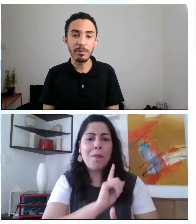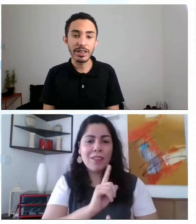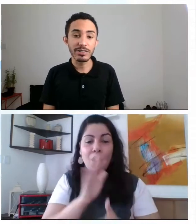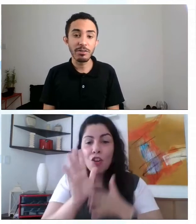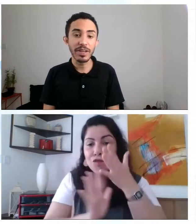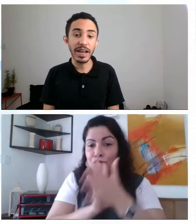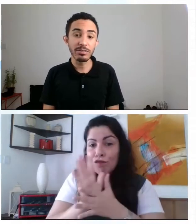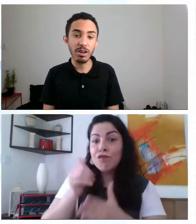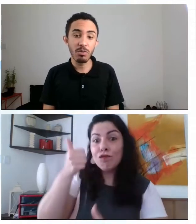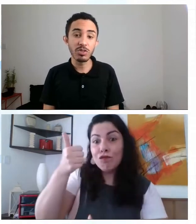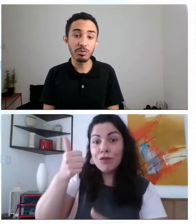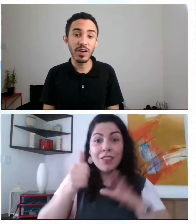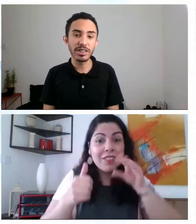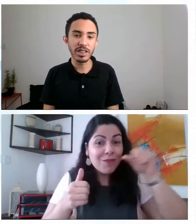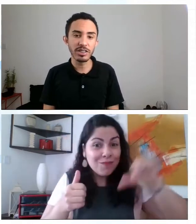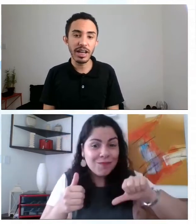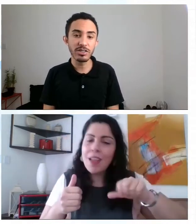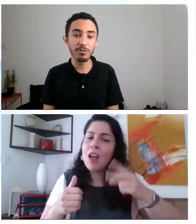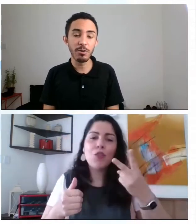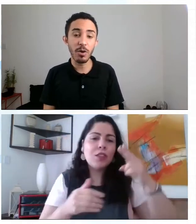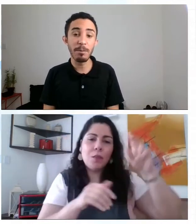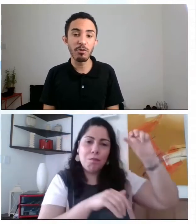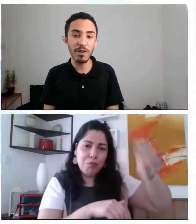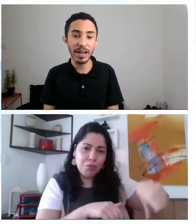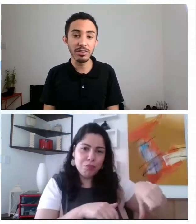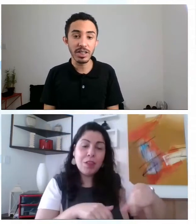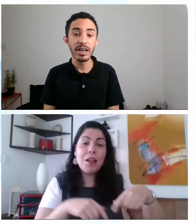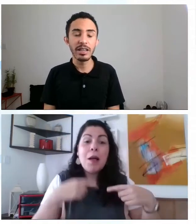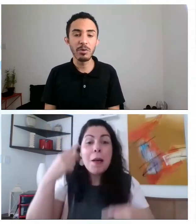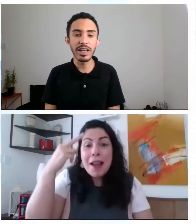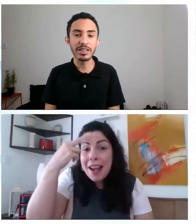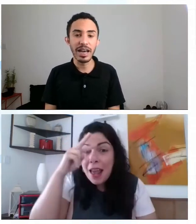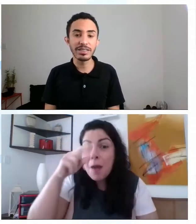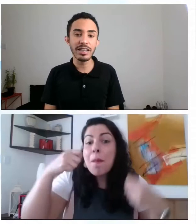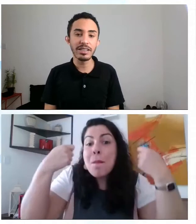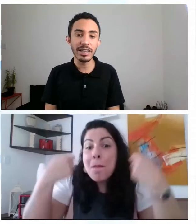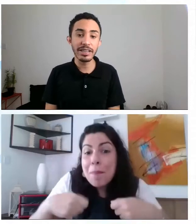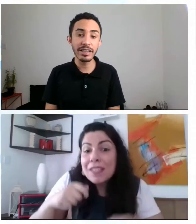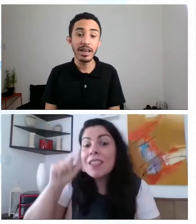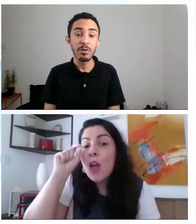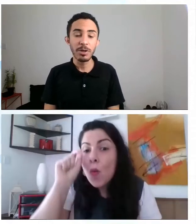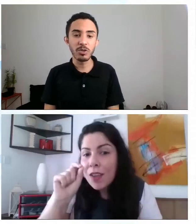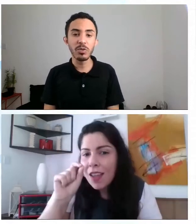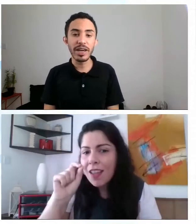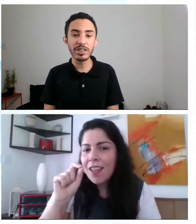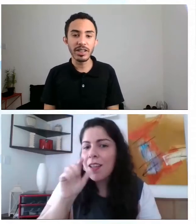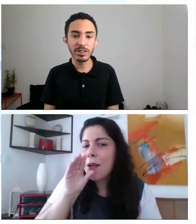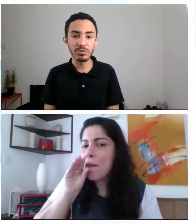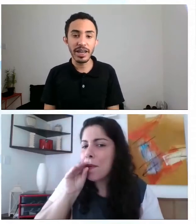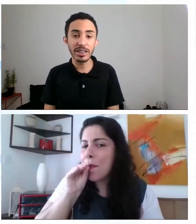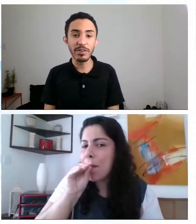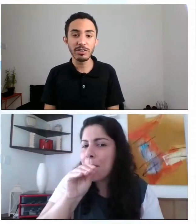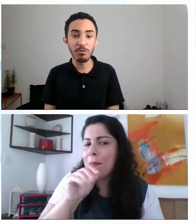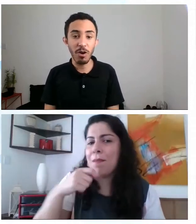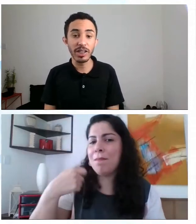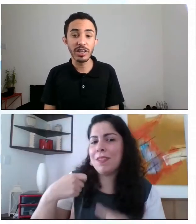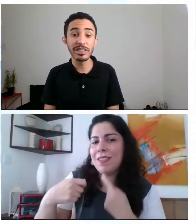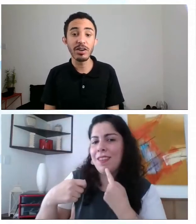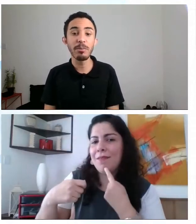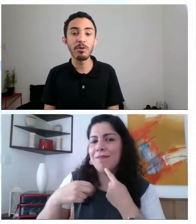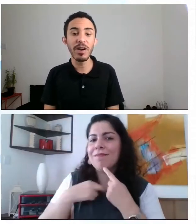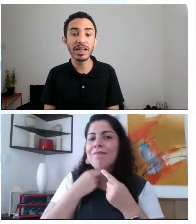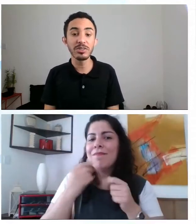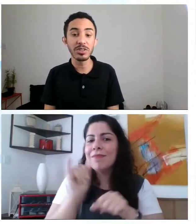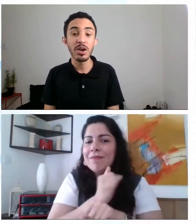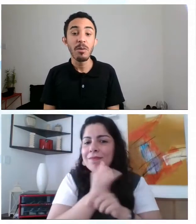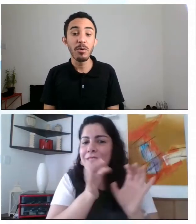realmente essa interpretação é eficaz ou não. Tivemos vários candidatos que foram aprovados na modalidade sinalizada, mas quando era a direção direta, a versão voz, eles